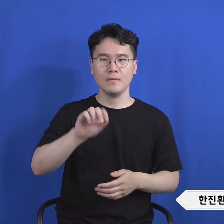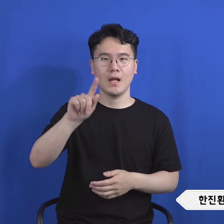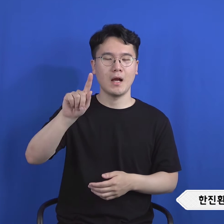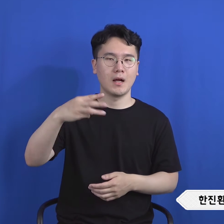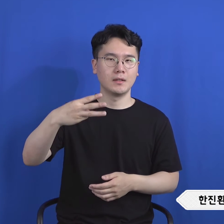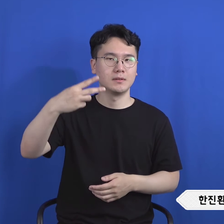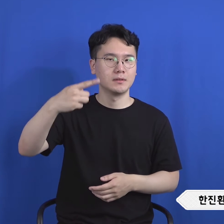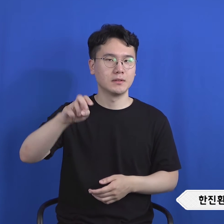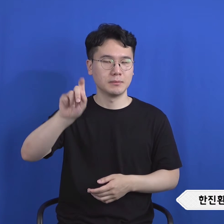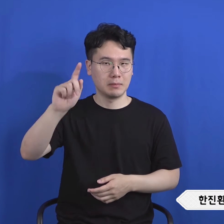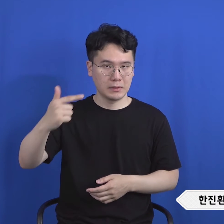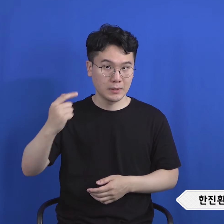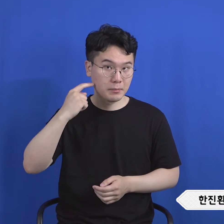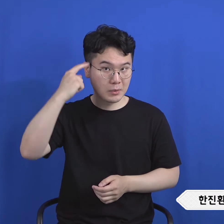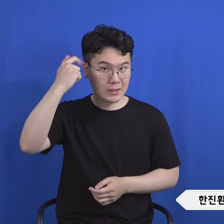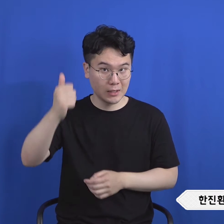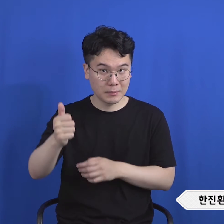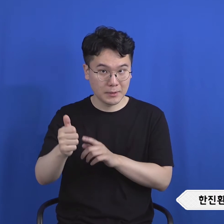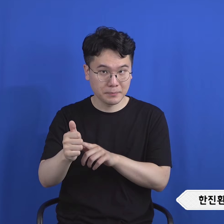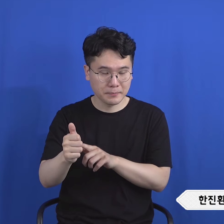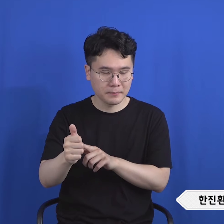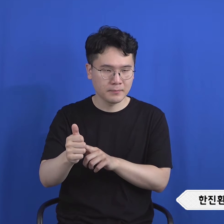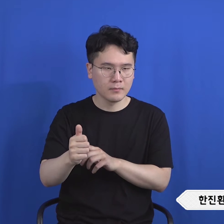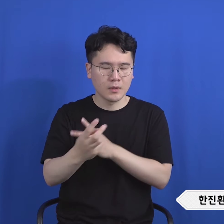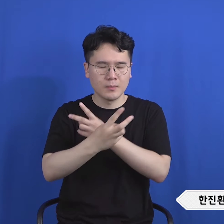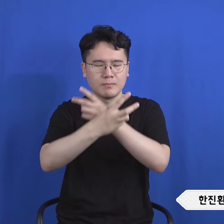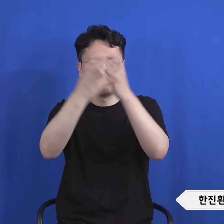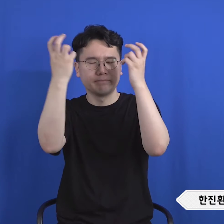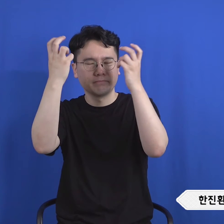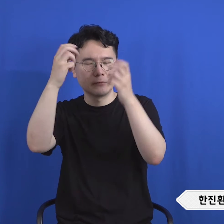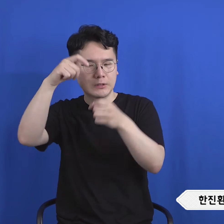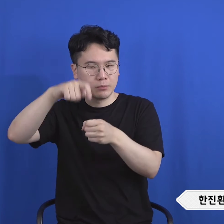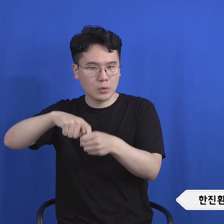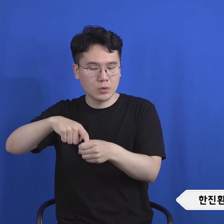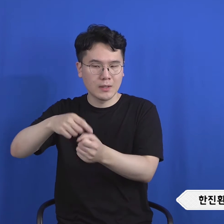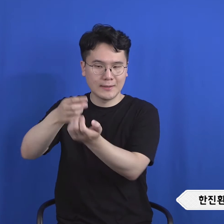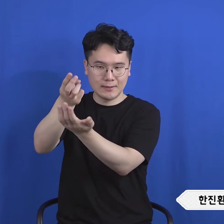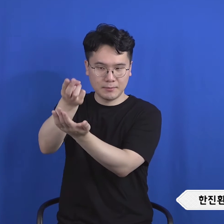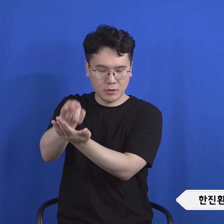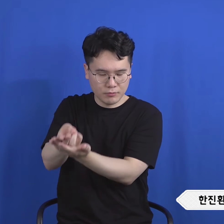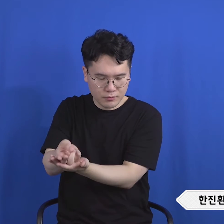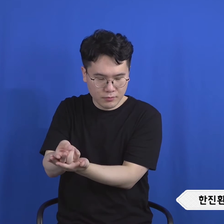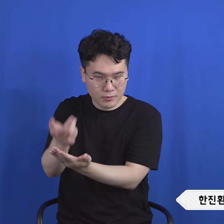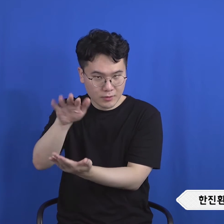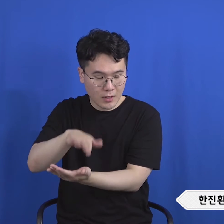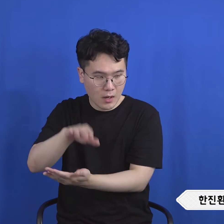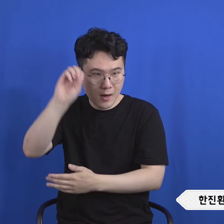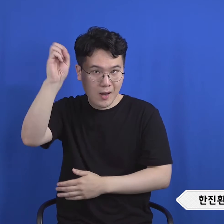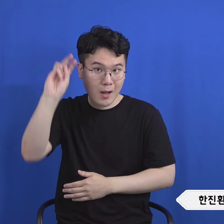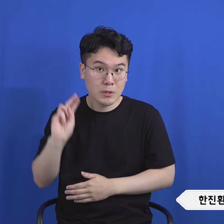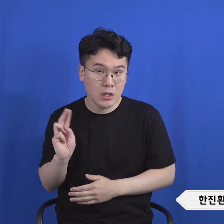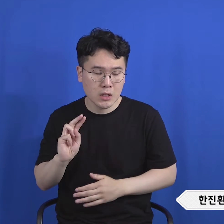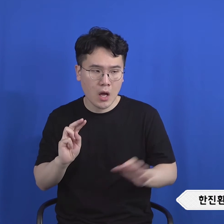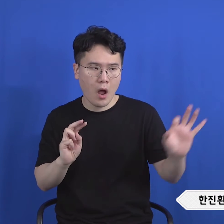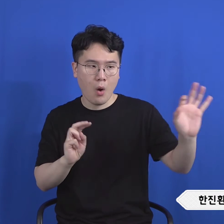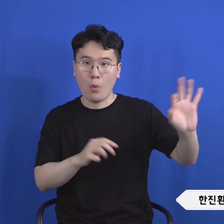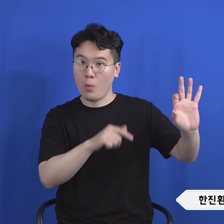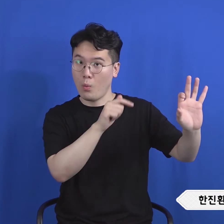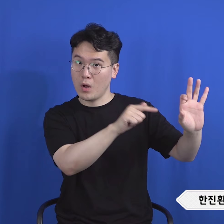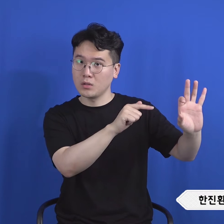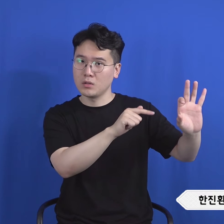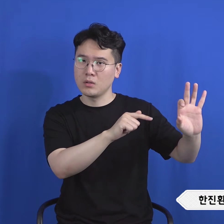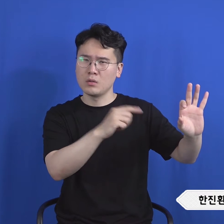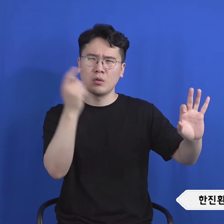카일 아일드만 목사님이 주무시려고 이제 방에 침대에 누웠는데 갑자기 화장실 쪽에서 와장창